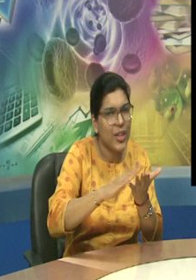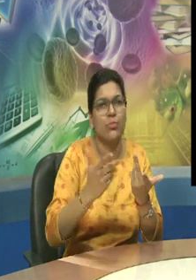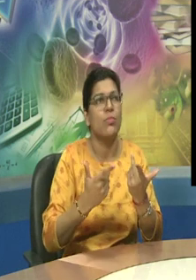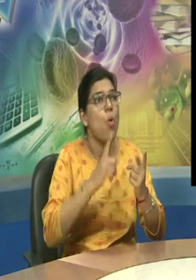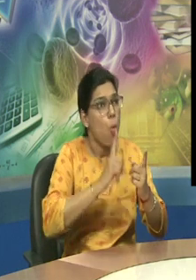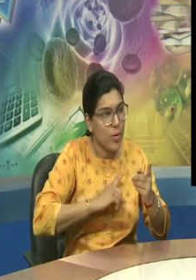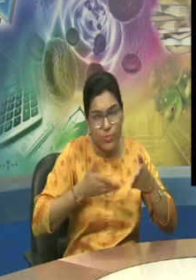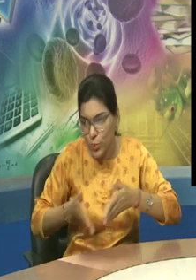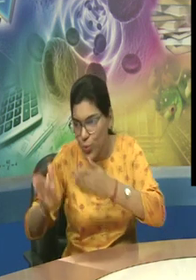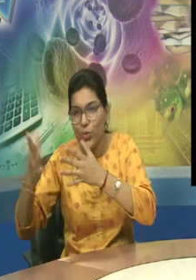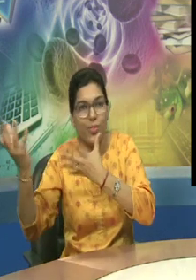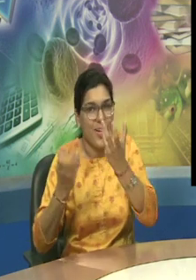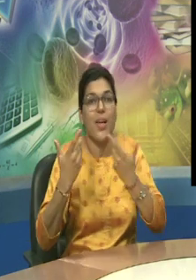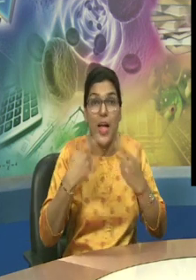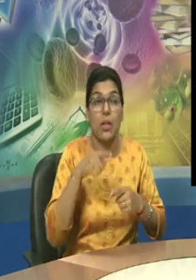उनका दास।